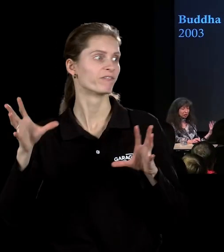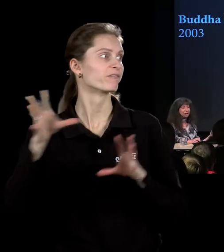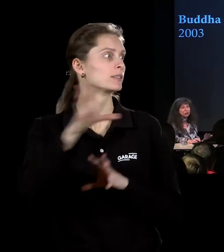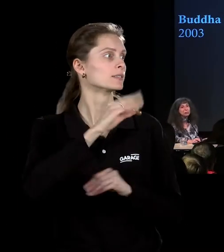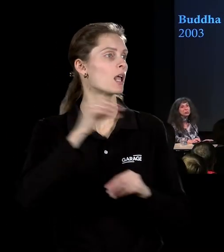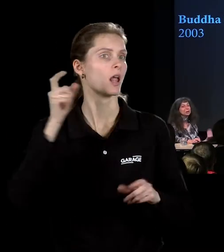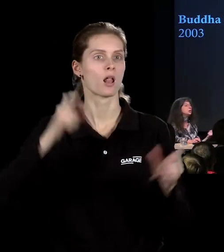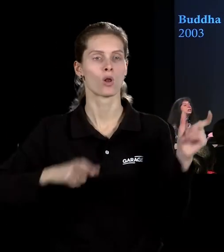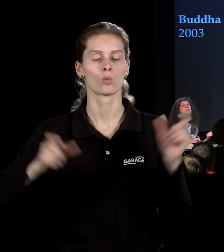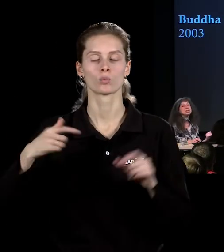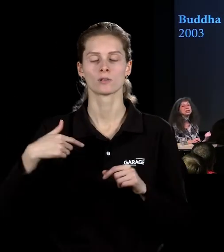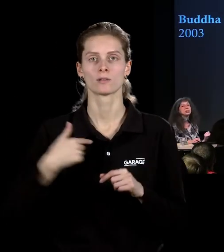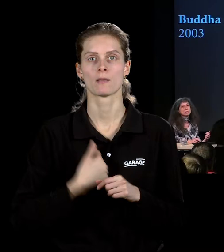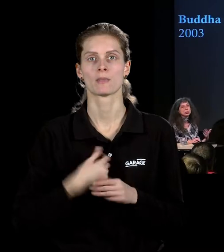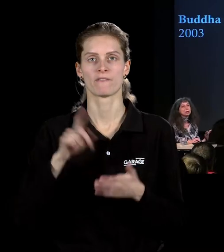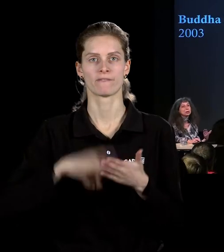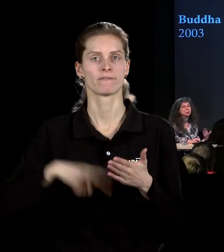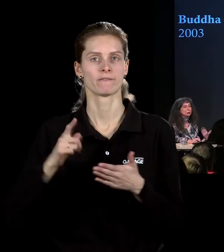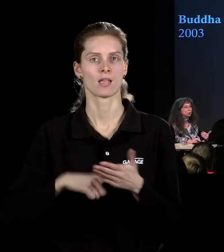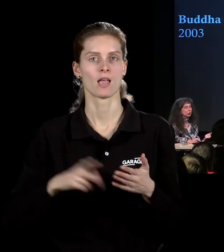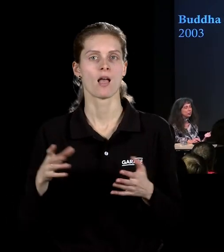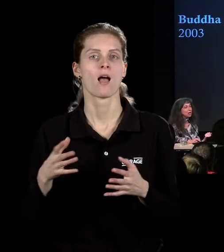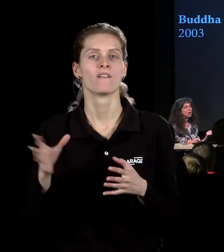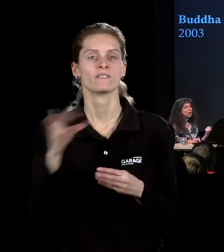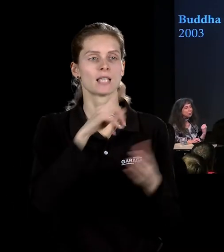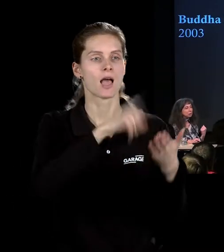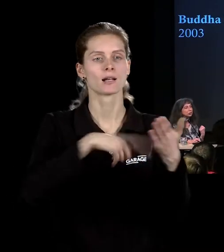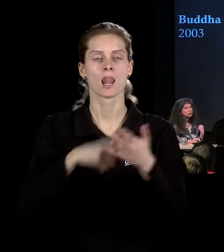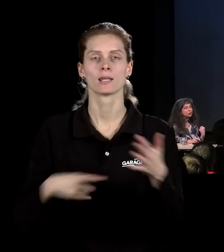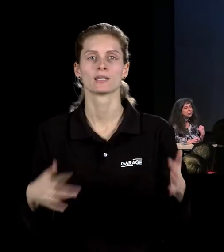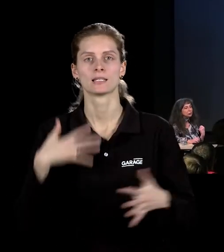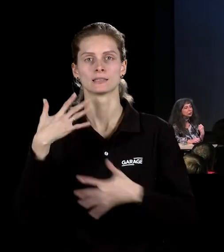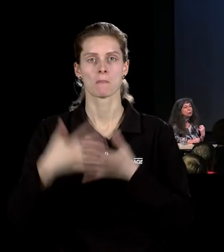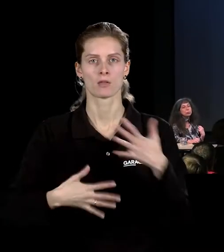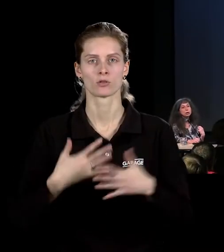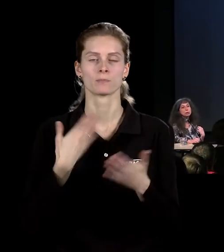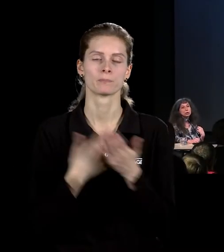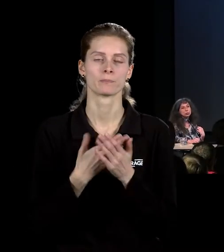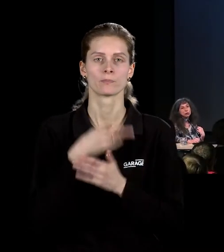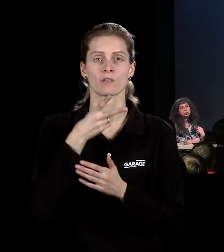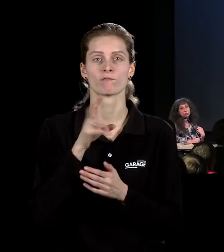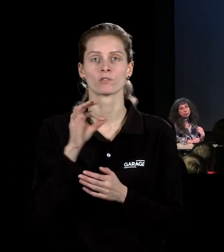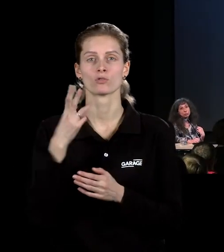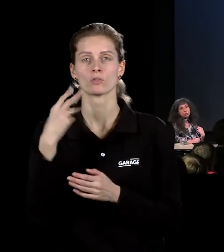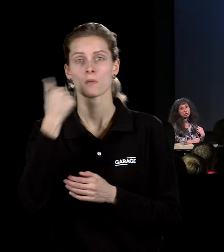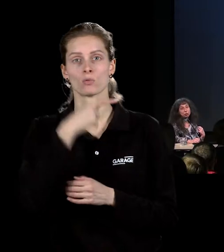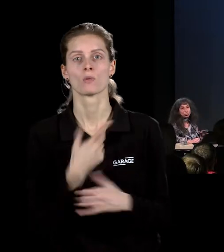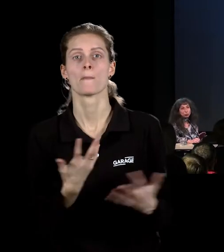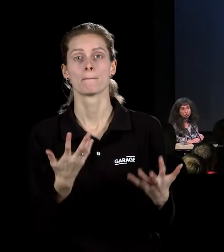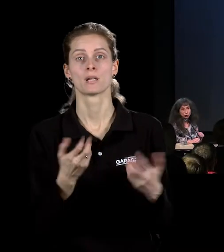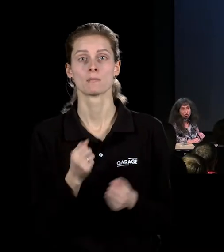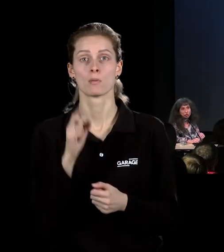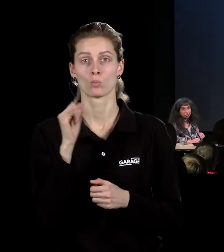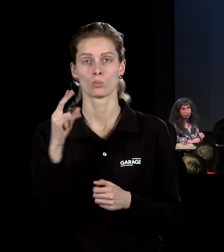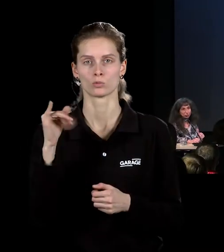эти католического мира, и соединить эти религии, посмотреть, что из них получится. А примерно в 2003 году он принимает буддизм.